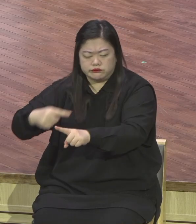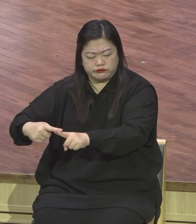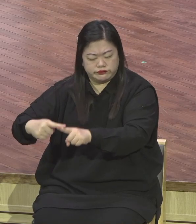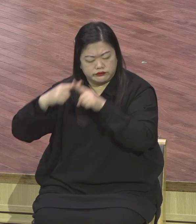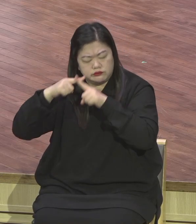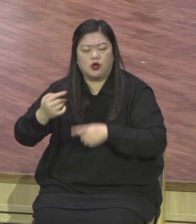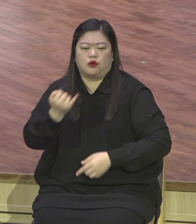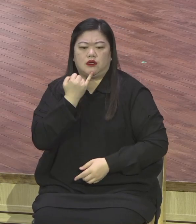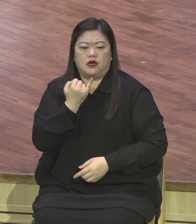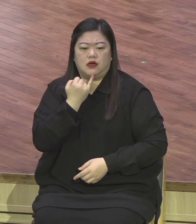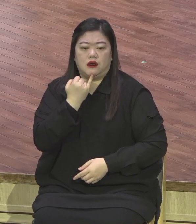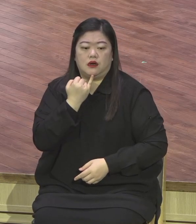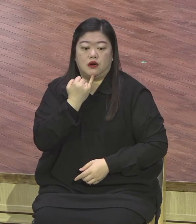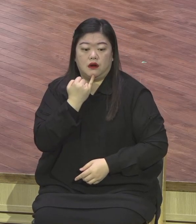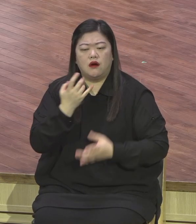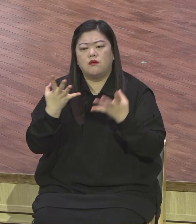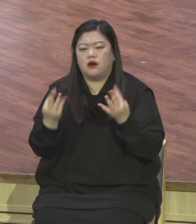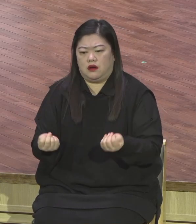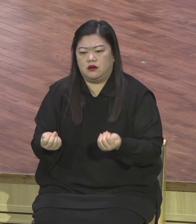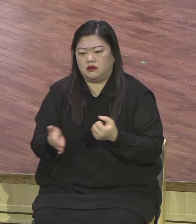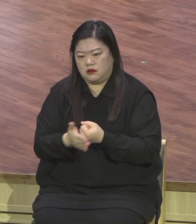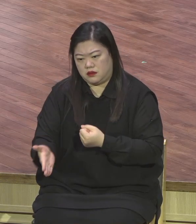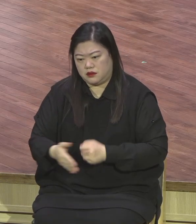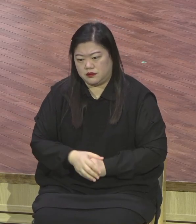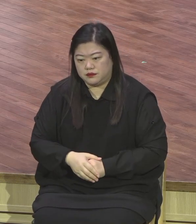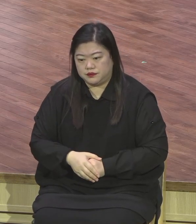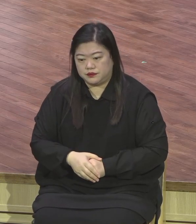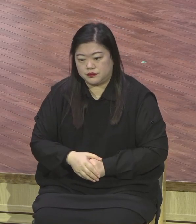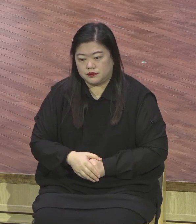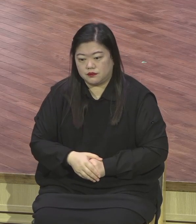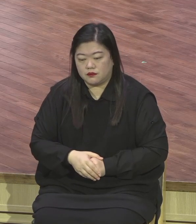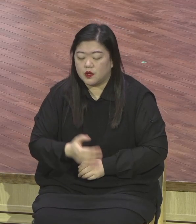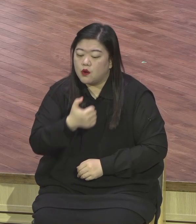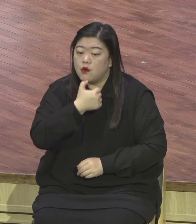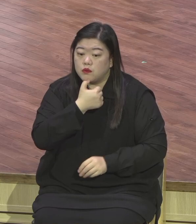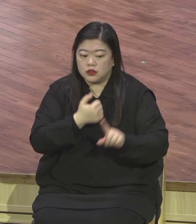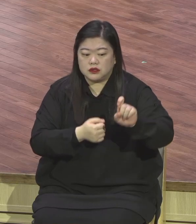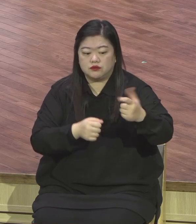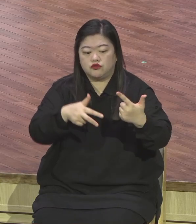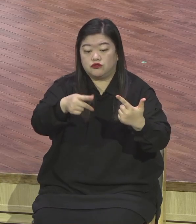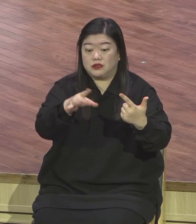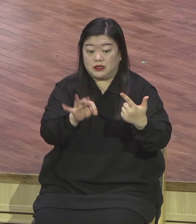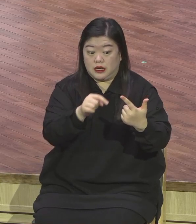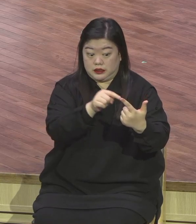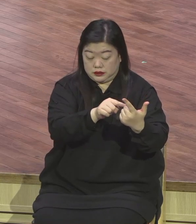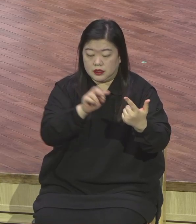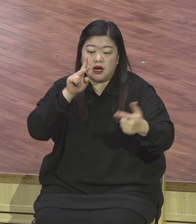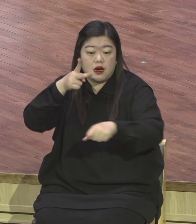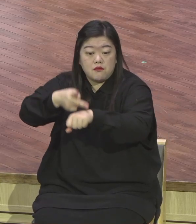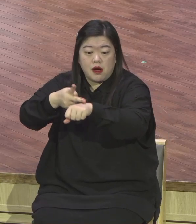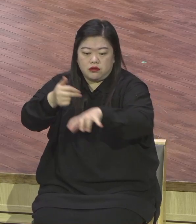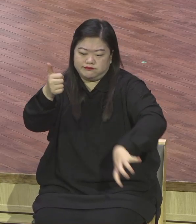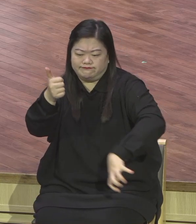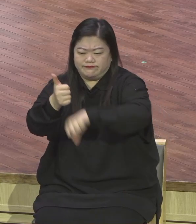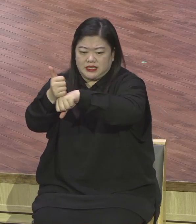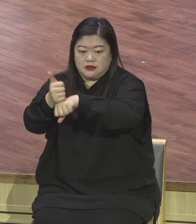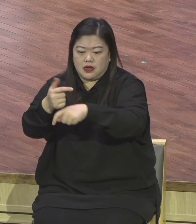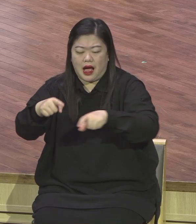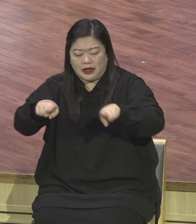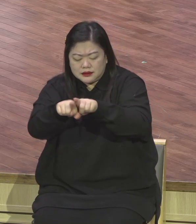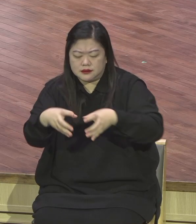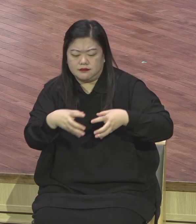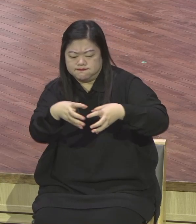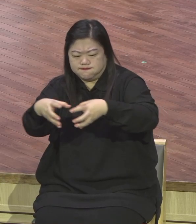이 로마 신경인물들은 전도자 발과 함께 생명 근 도전,